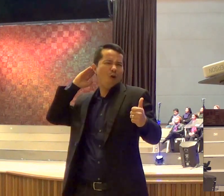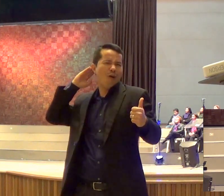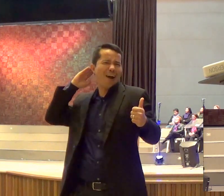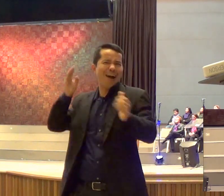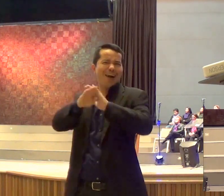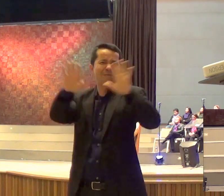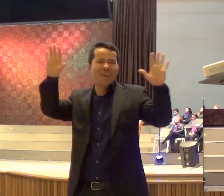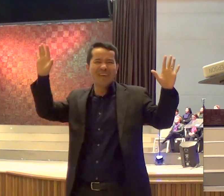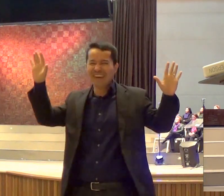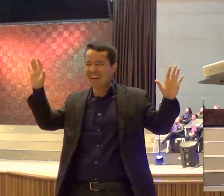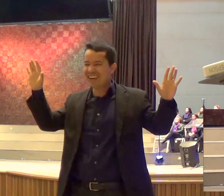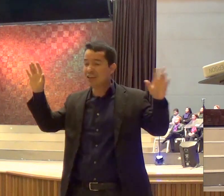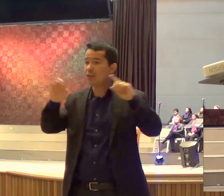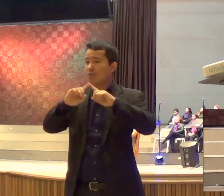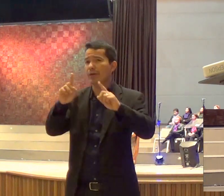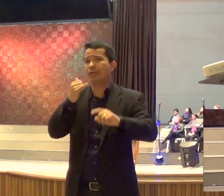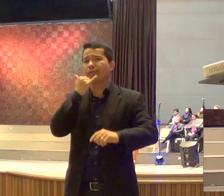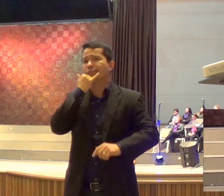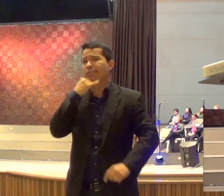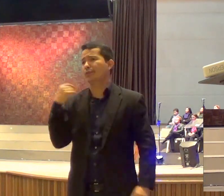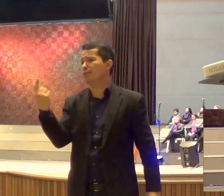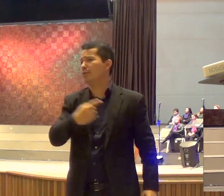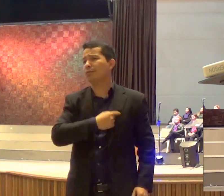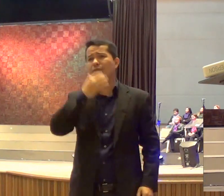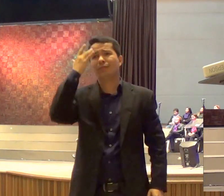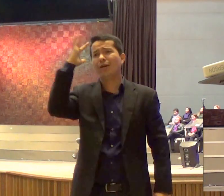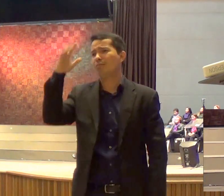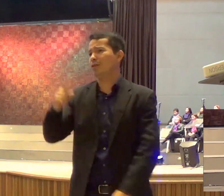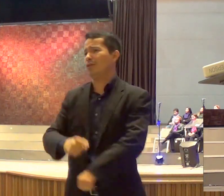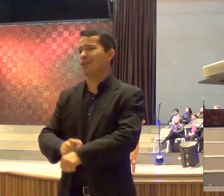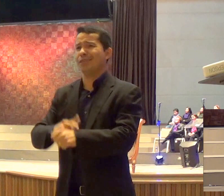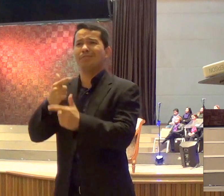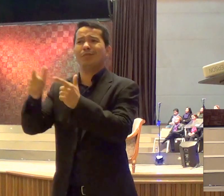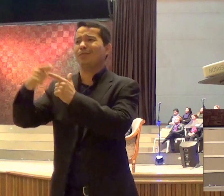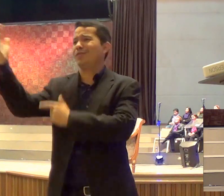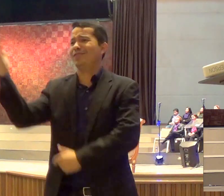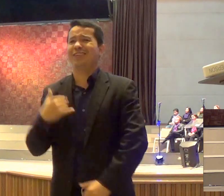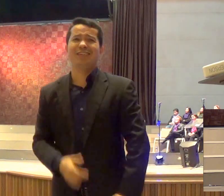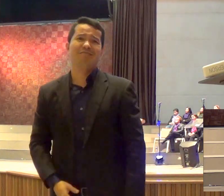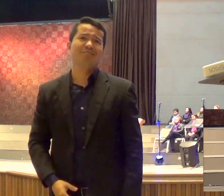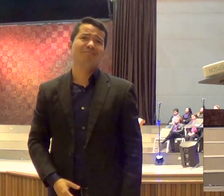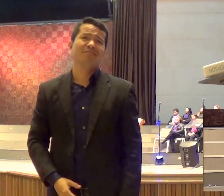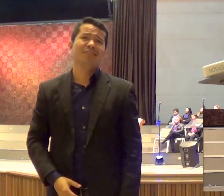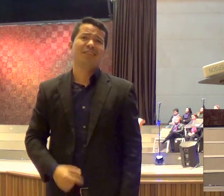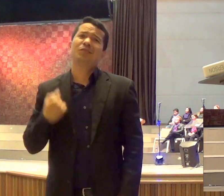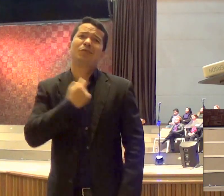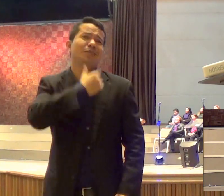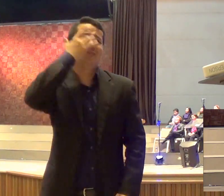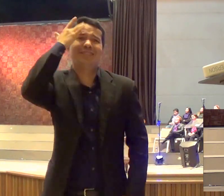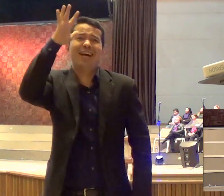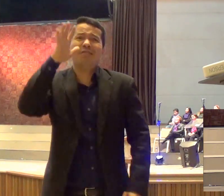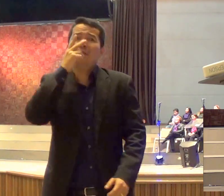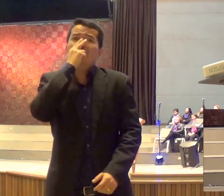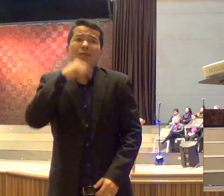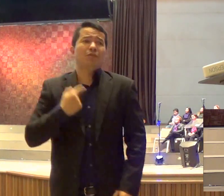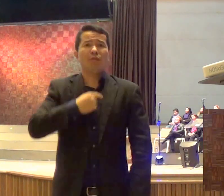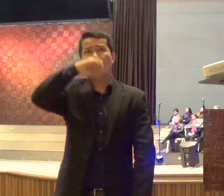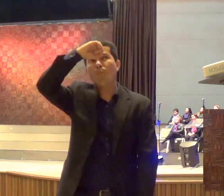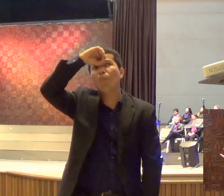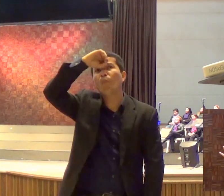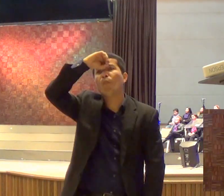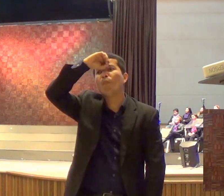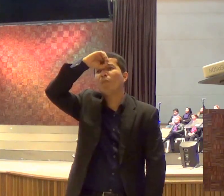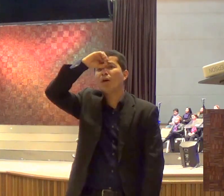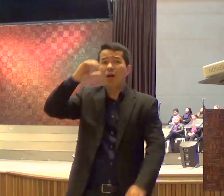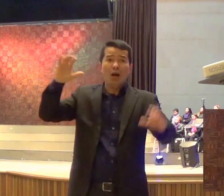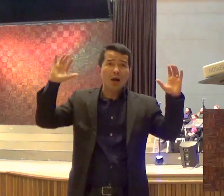em fila você resolve um e depois vem outro na verdade eles vêm em bando te colocam no meio da roda e você vai